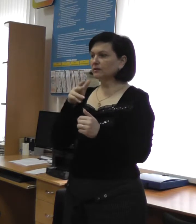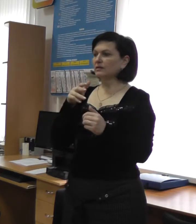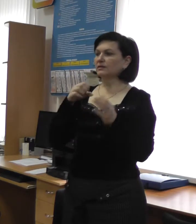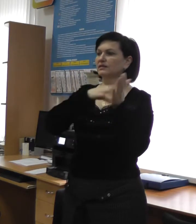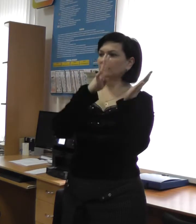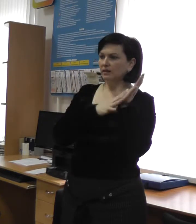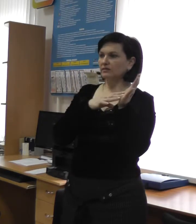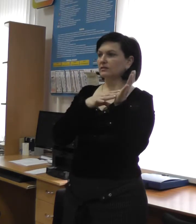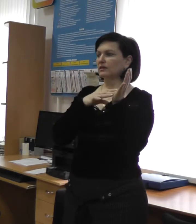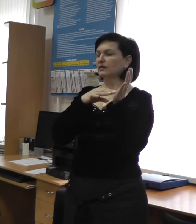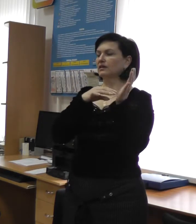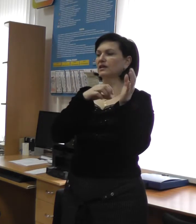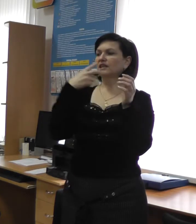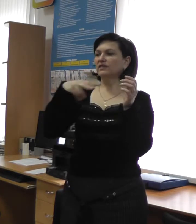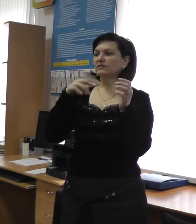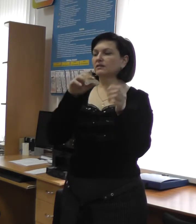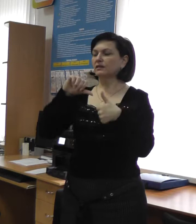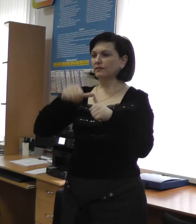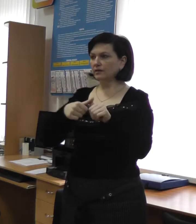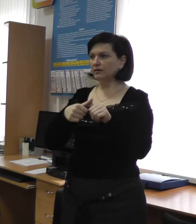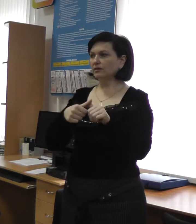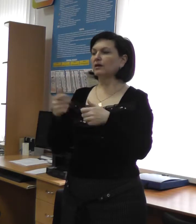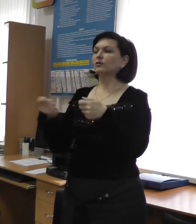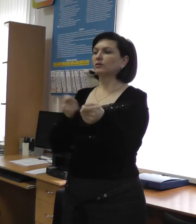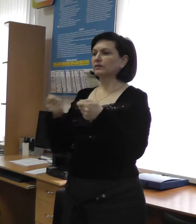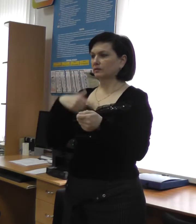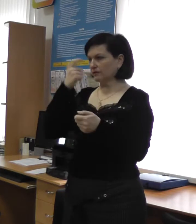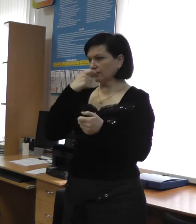20 веков он возглавлял Ставропольскую губернию.